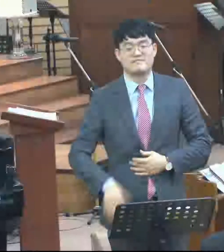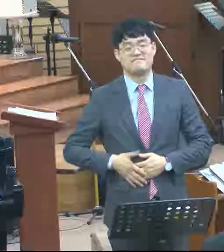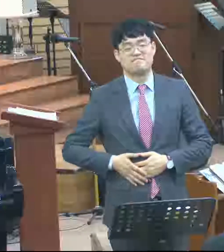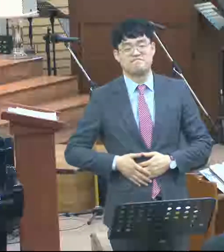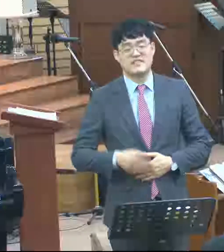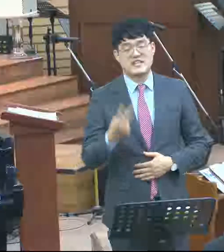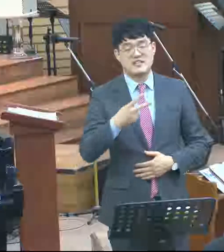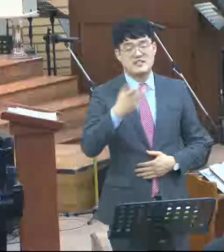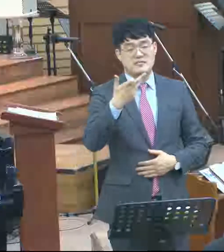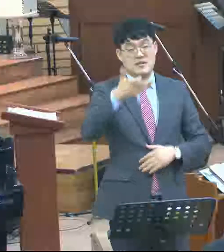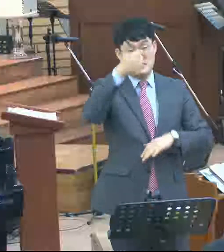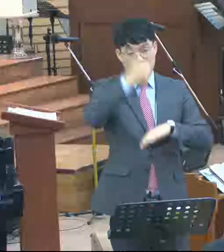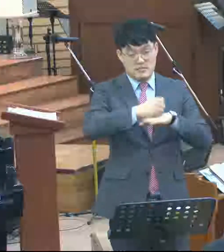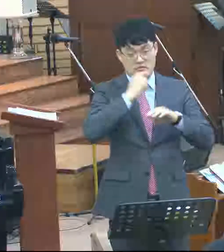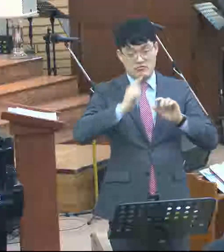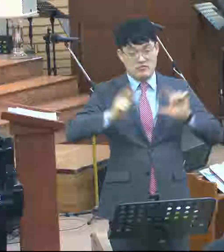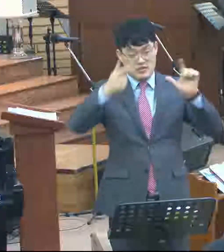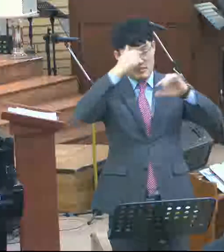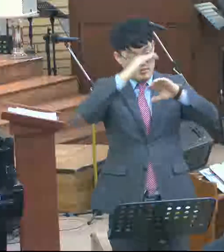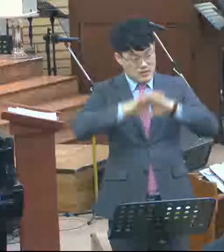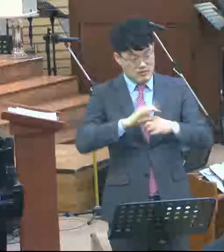그분에게 인사하시겠습니다. 한 해 동안 고생하셨습니다.